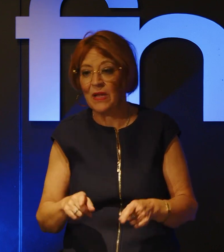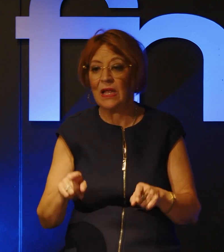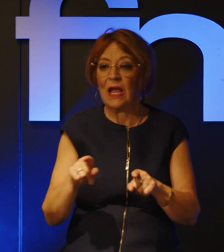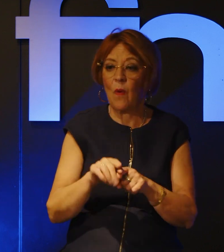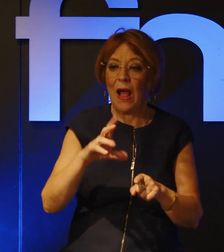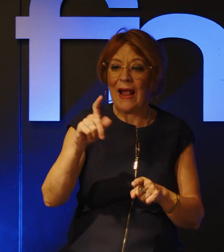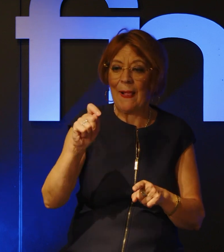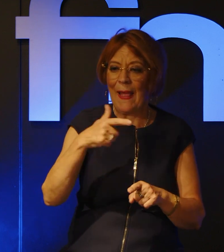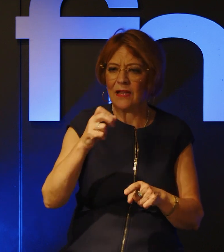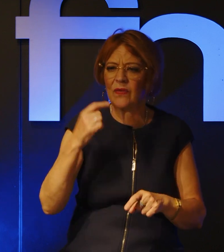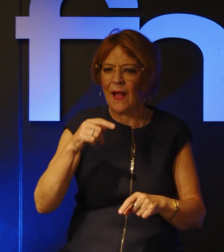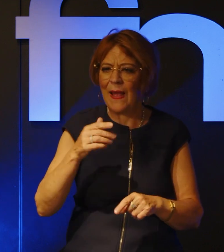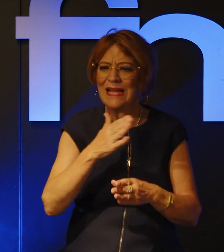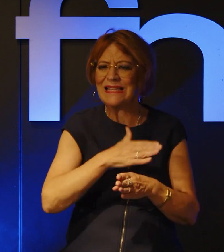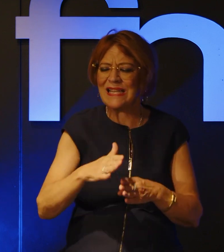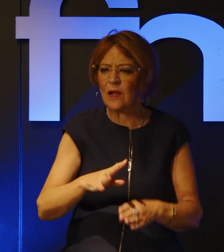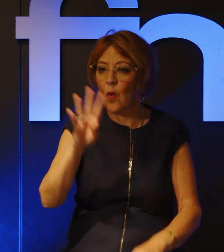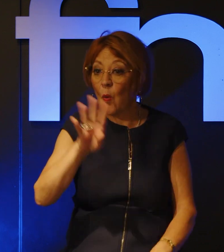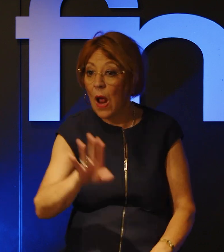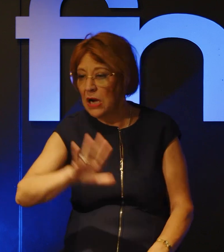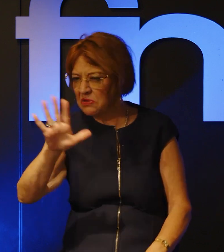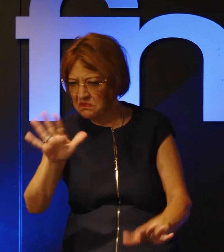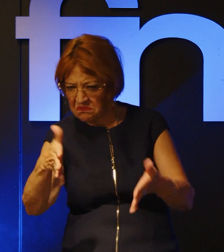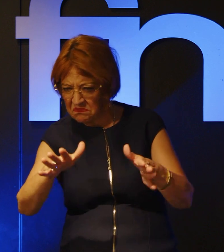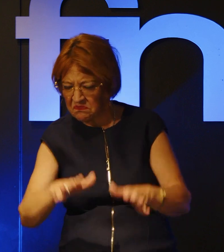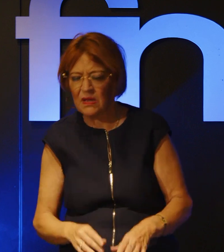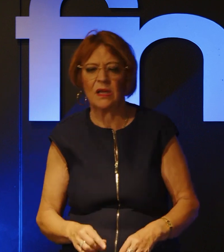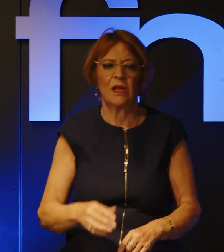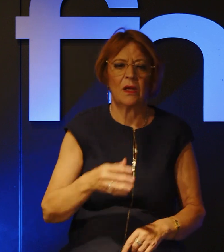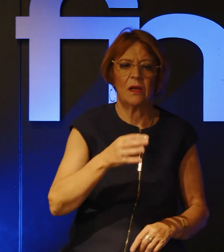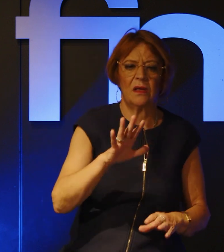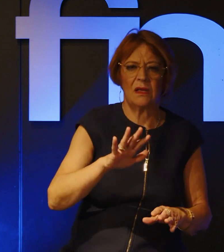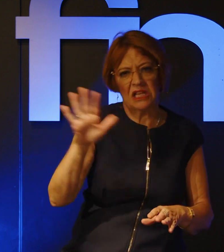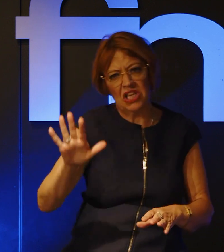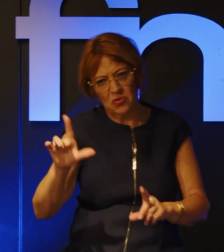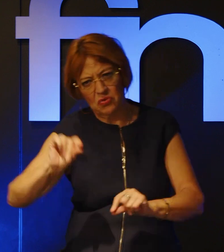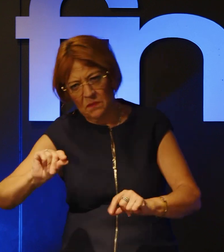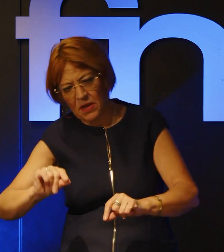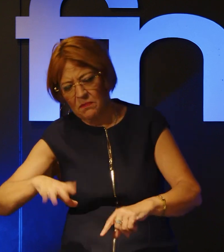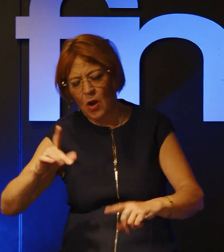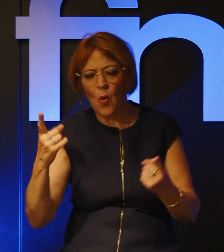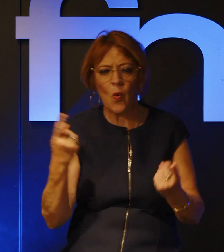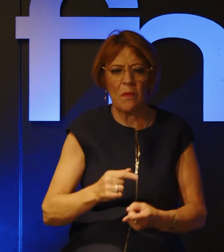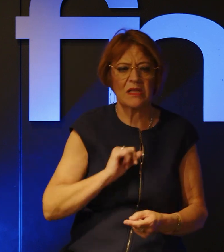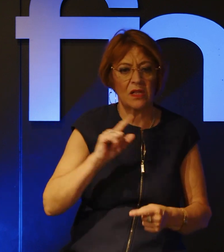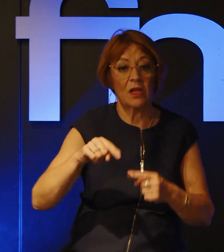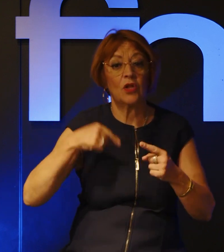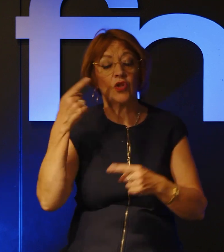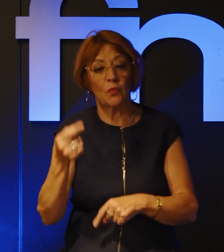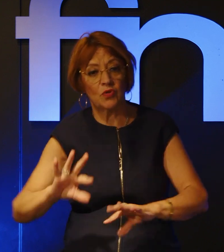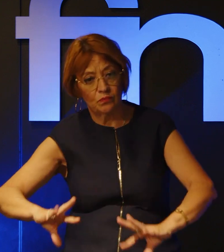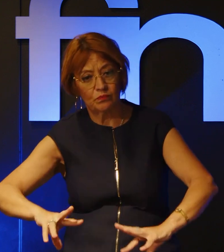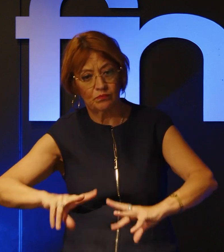e é no século eh qu 5 por aí neste caso o policleto do século V mas já começa de alguma forma depois vai-se